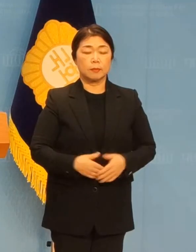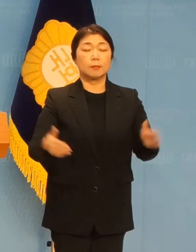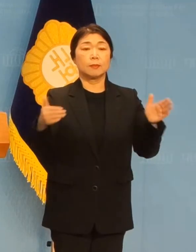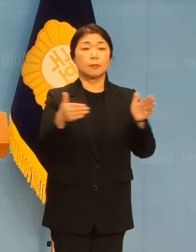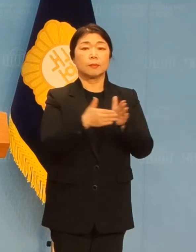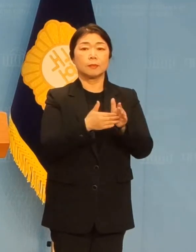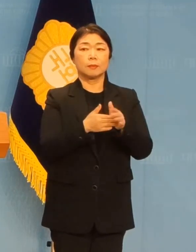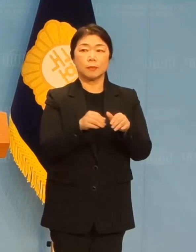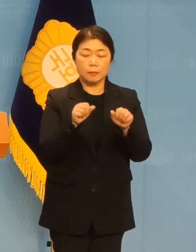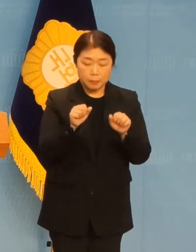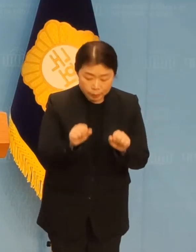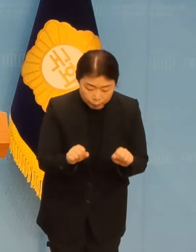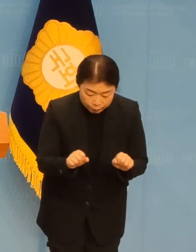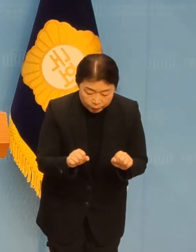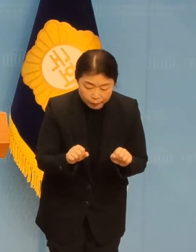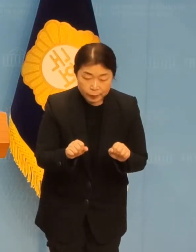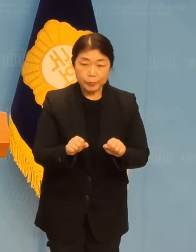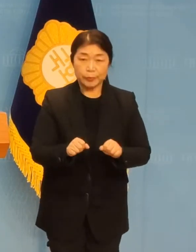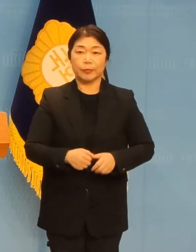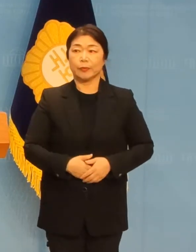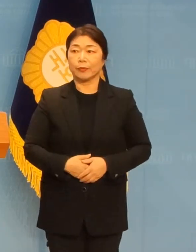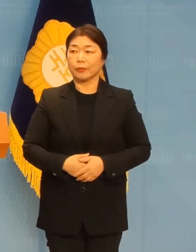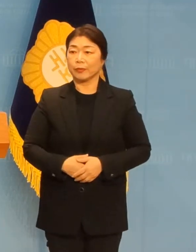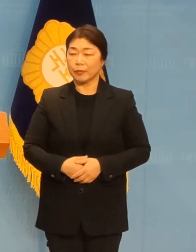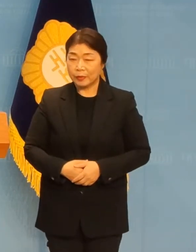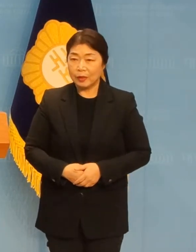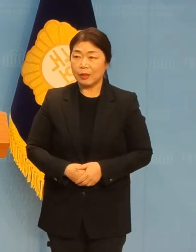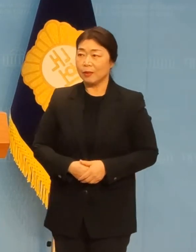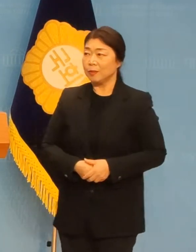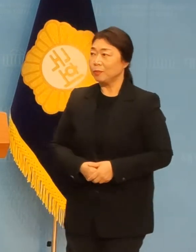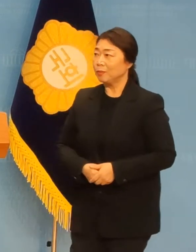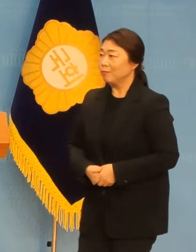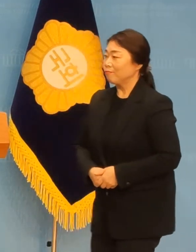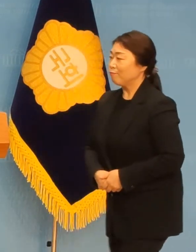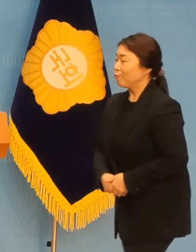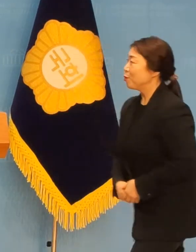이상입니다. 감사합니다.